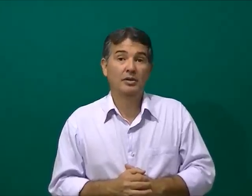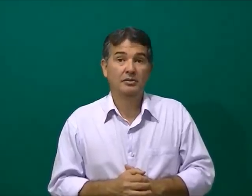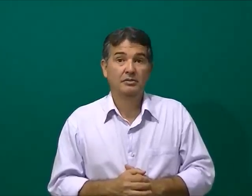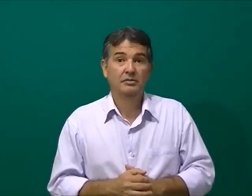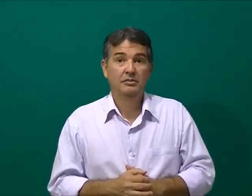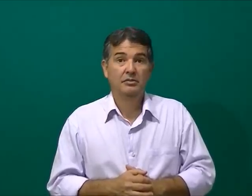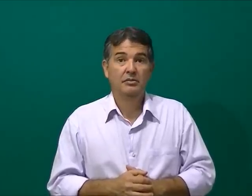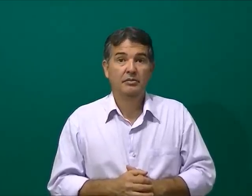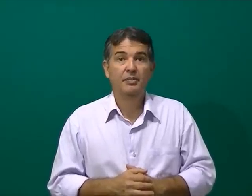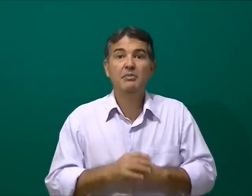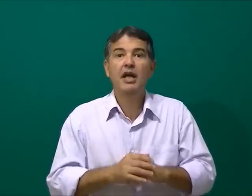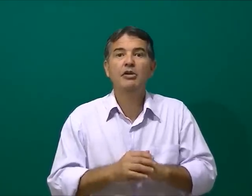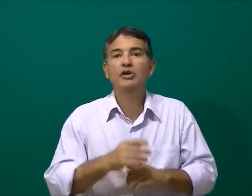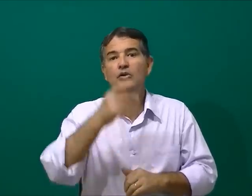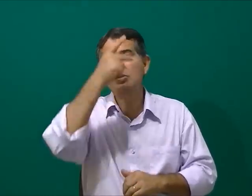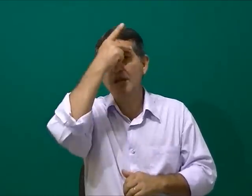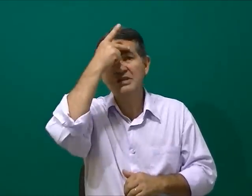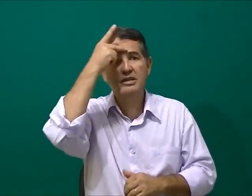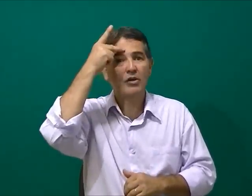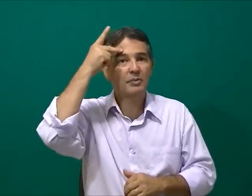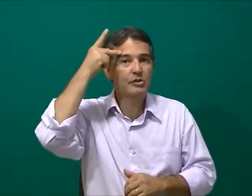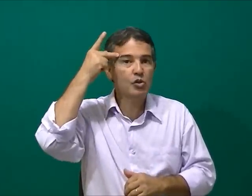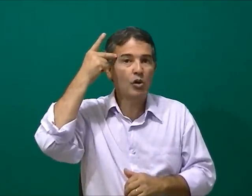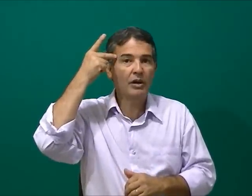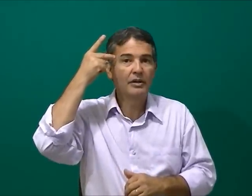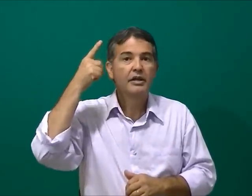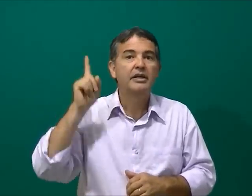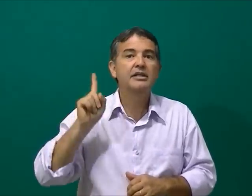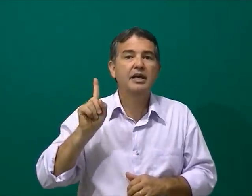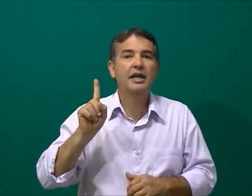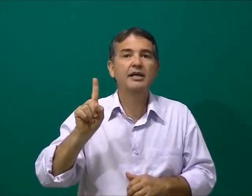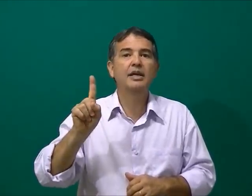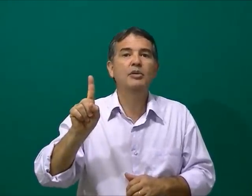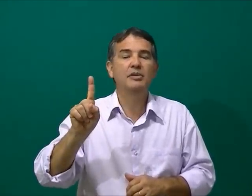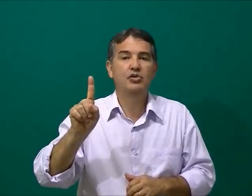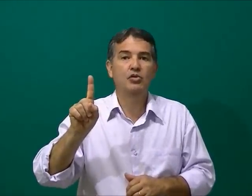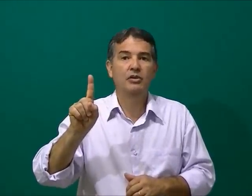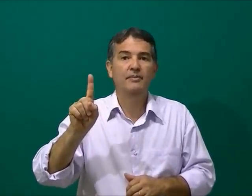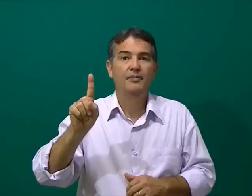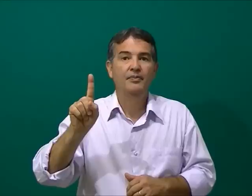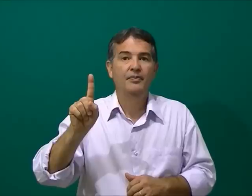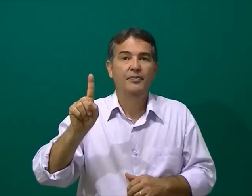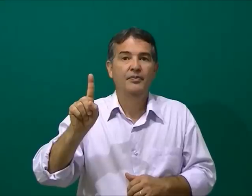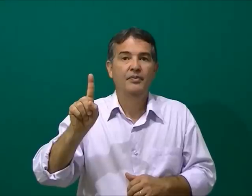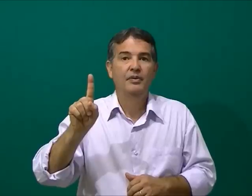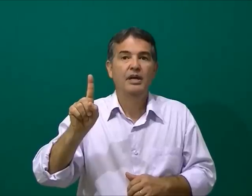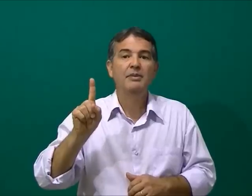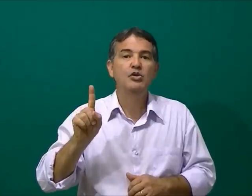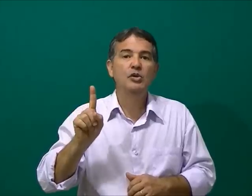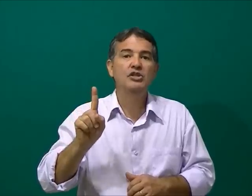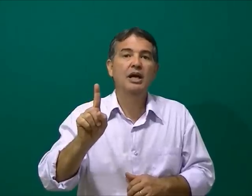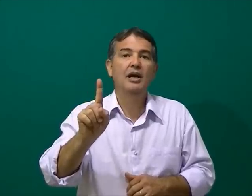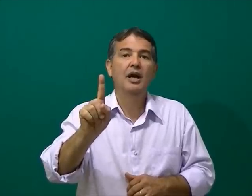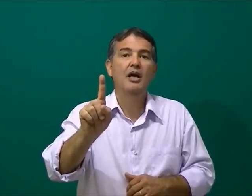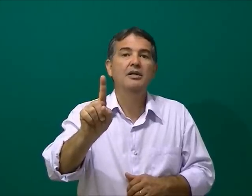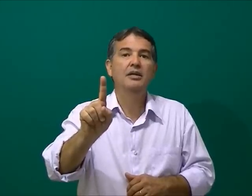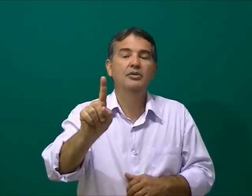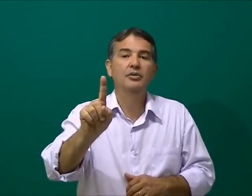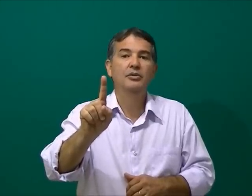pessoa, primeiro eu tenho que usar o sinal de pessoa e dizer que aqui tem uma pessoa. E a pessoa está andando.